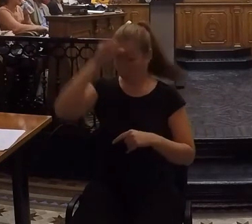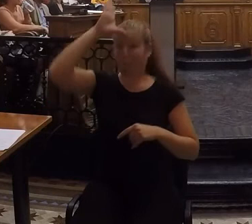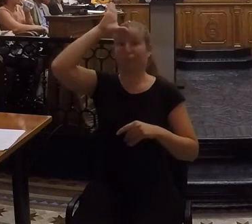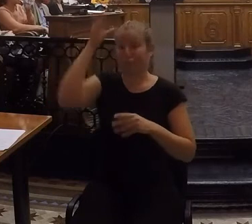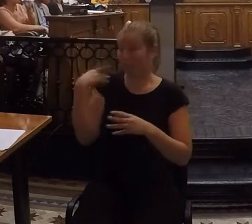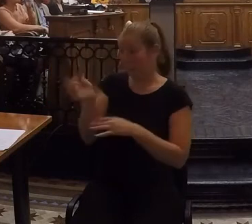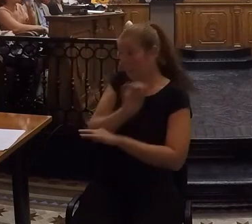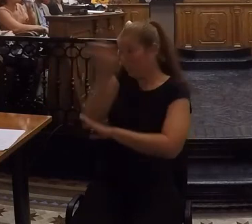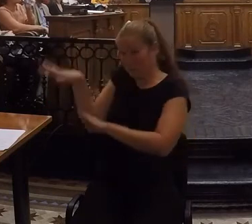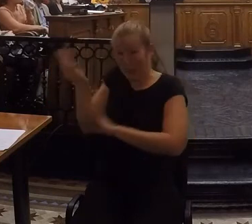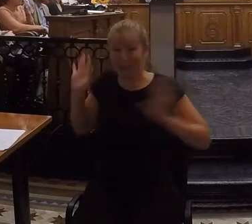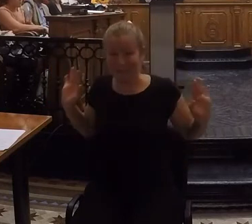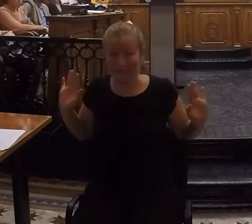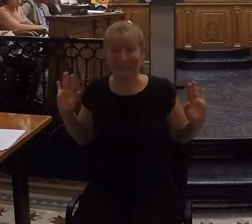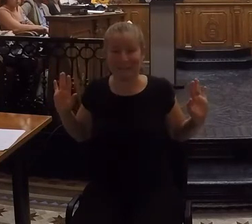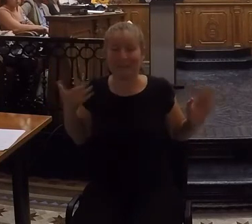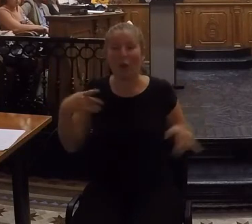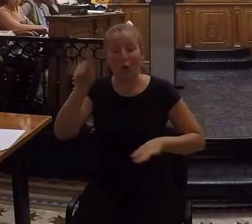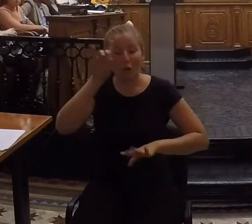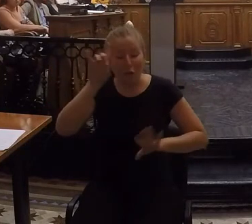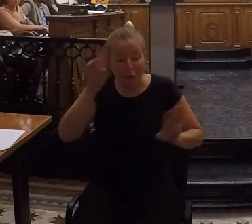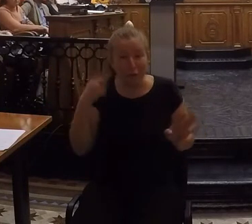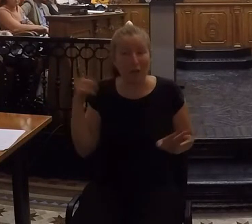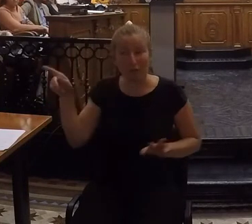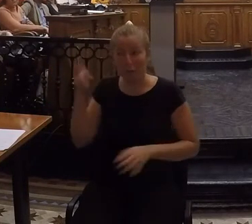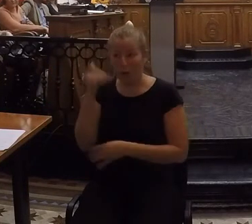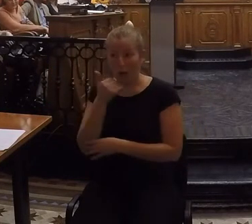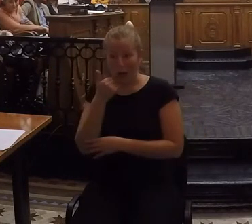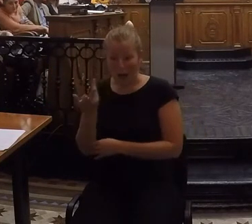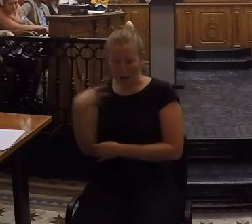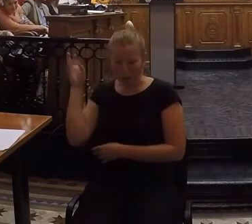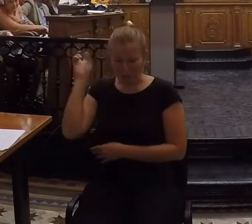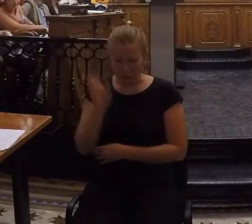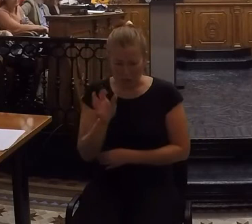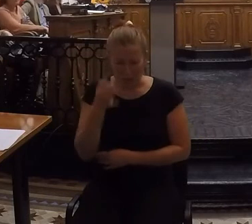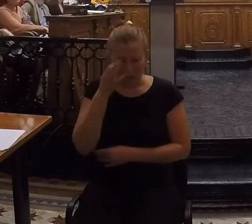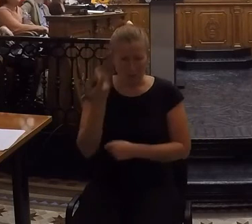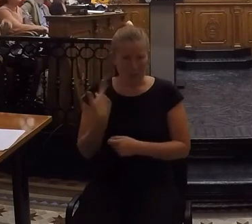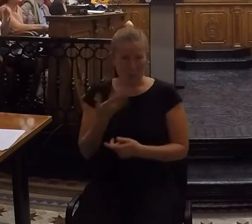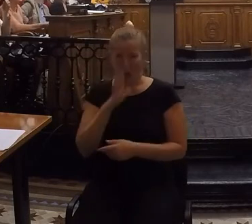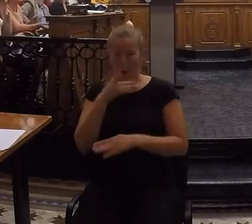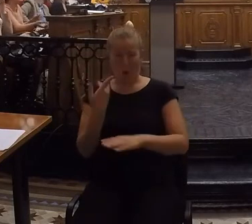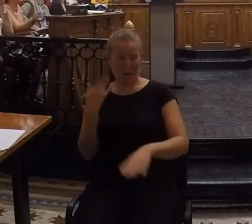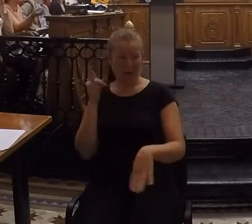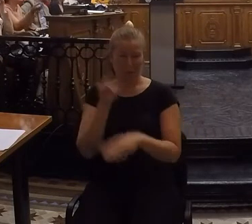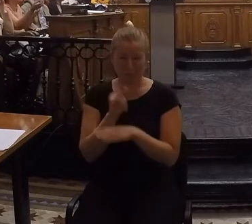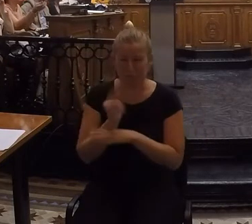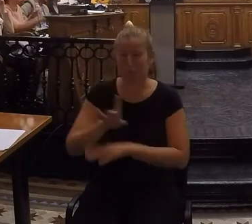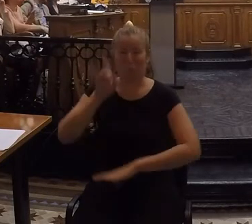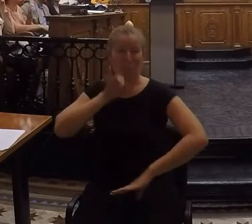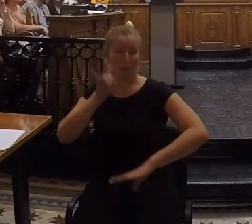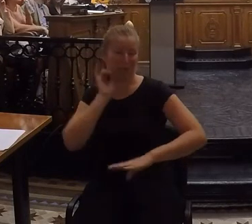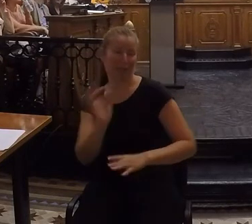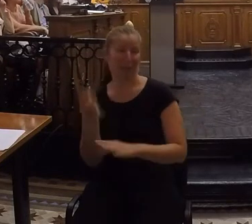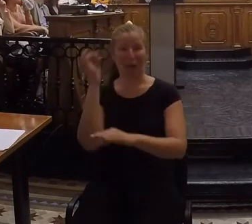Pero favor, no sé qué hubiéramos hecho si usted no hubiera venido aquí a explicar las trolas que cuenta. Porque cuenta unas trolas, lo que pasa es que